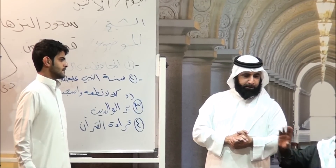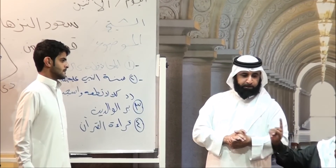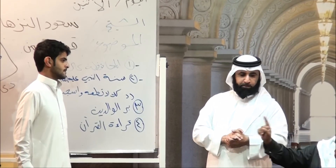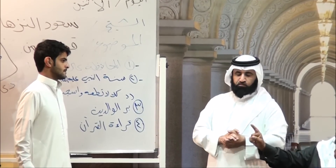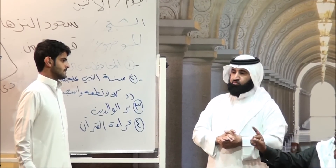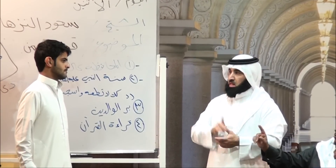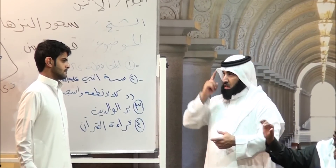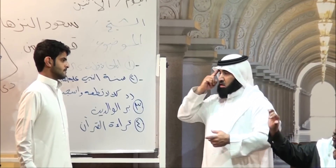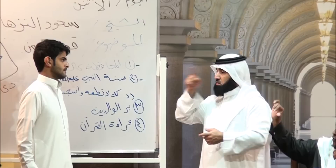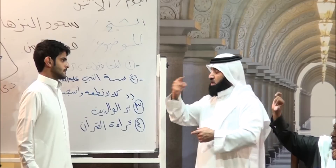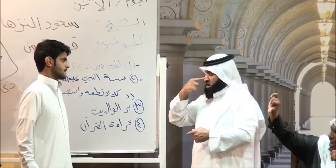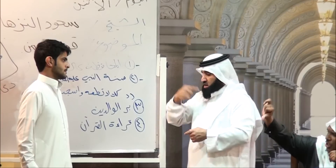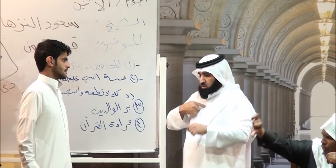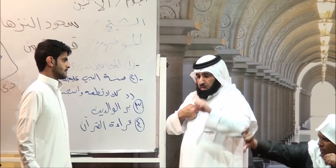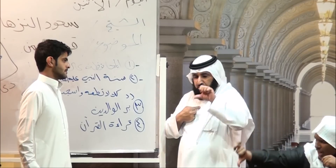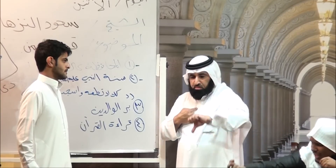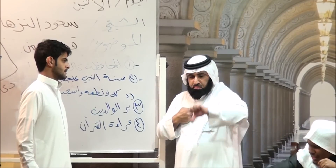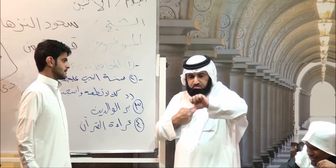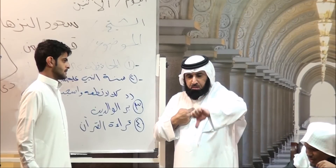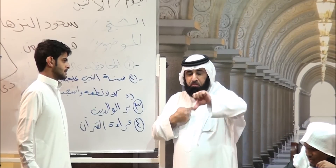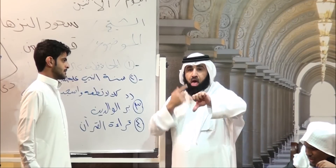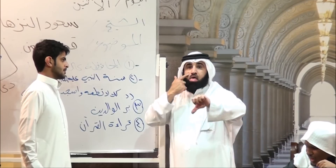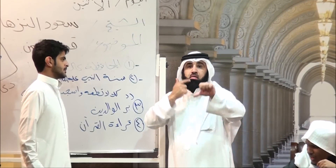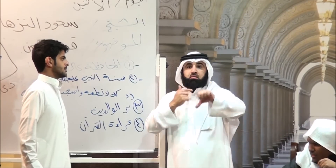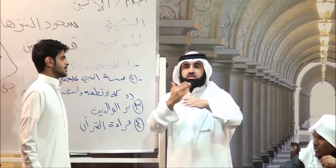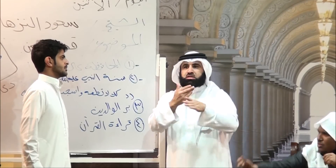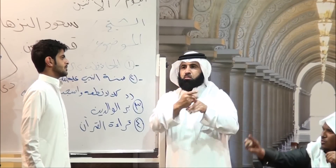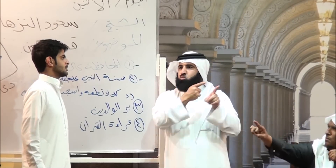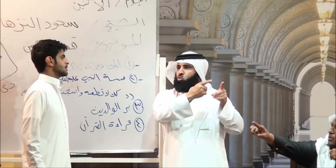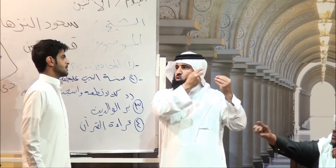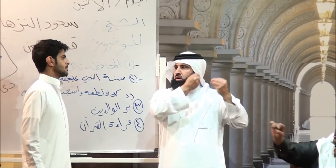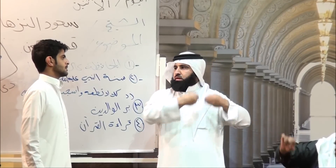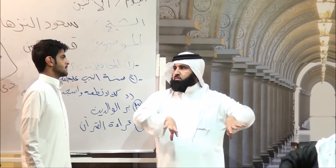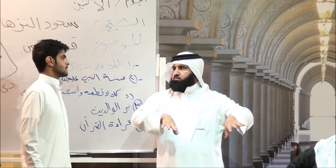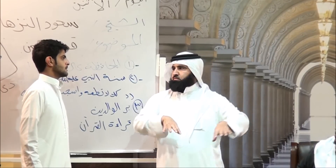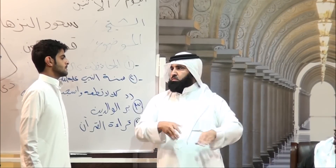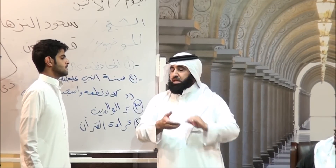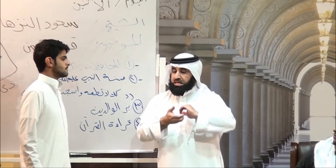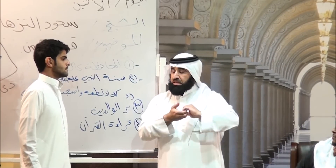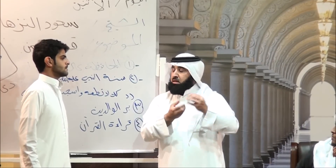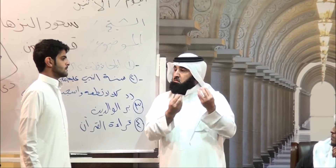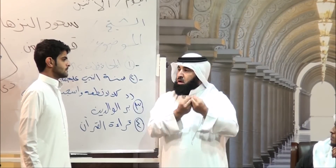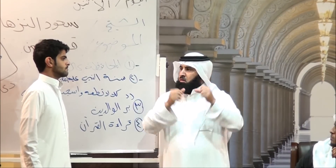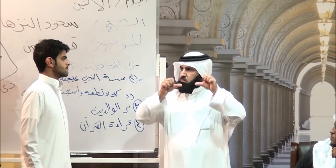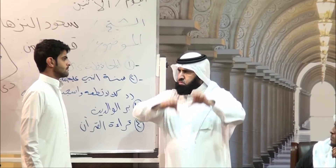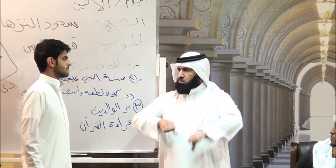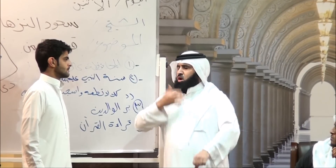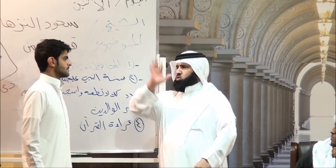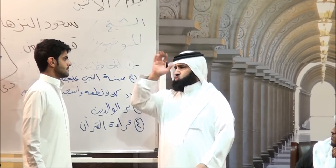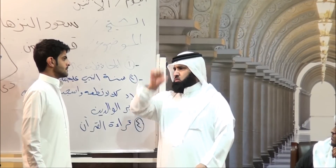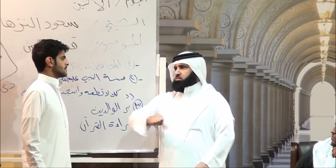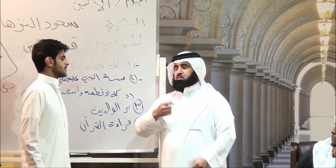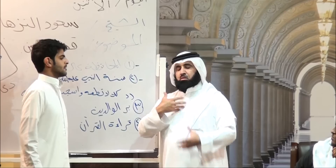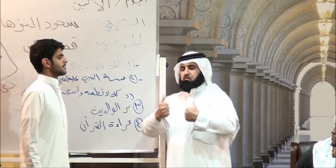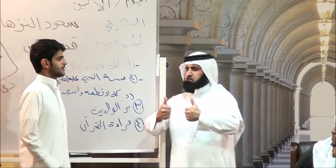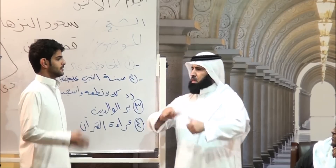تشوف التوفيق وسبتهم تكون فاشل في حياتك كلها سبت ممشاك مع هذولي